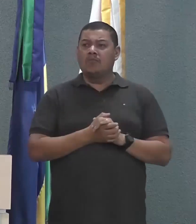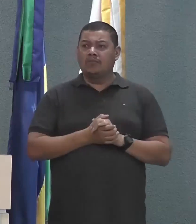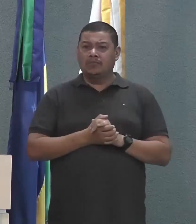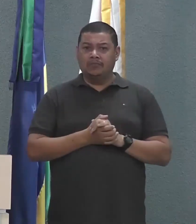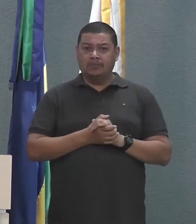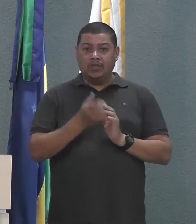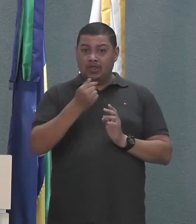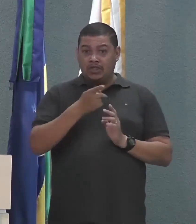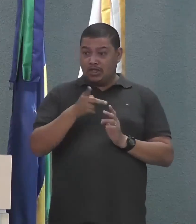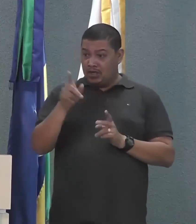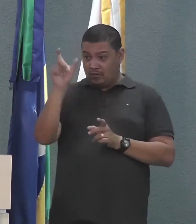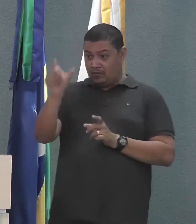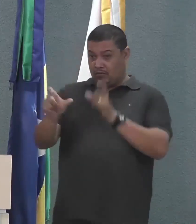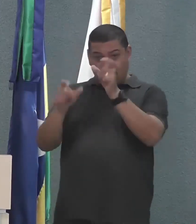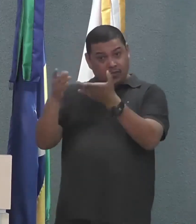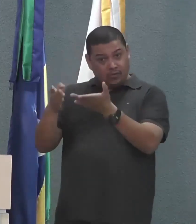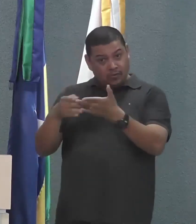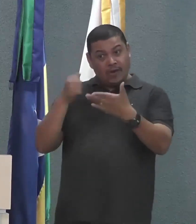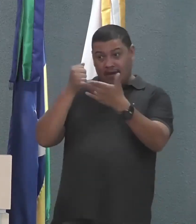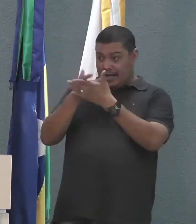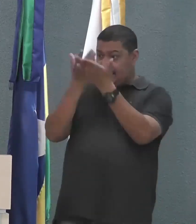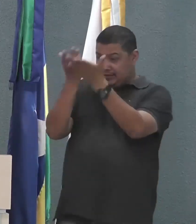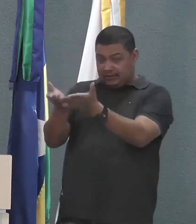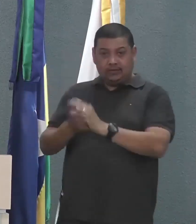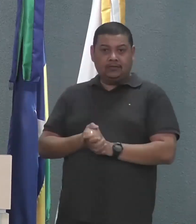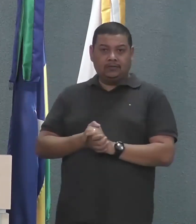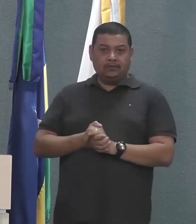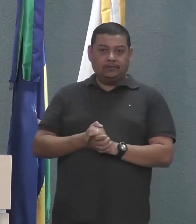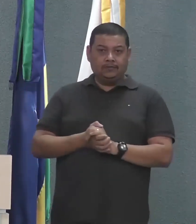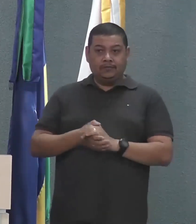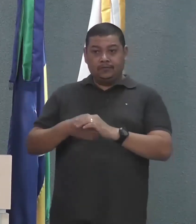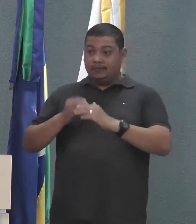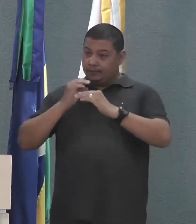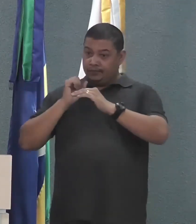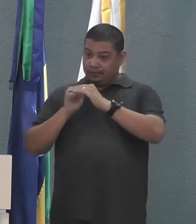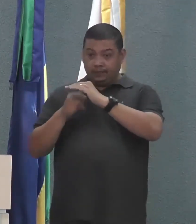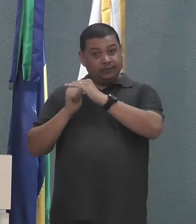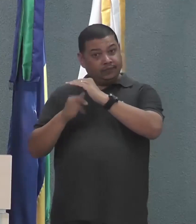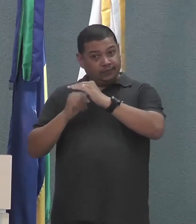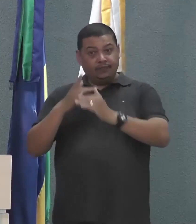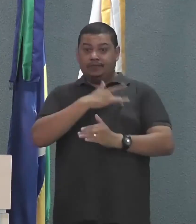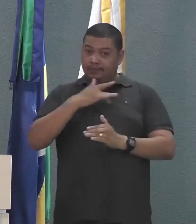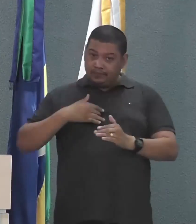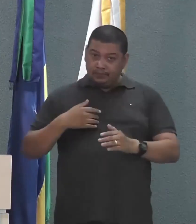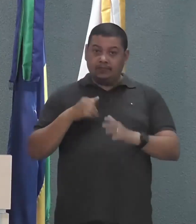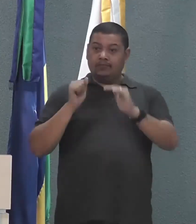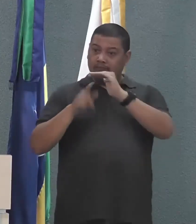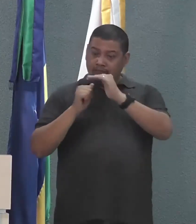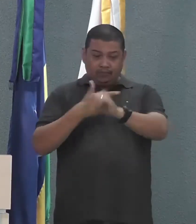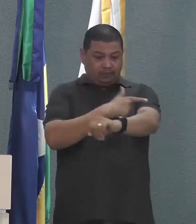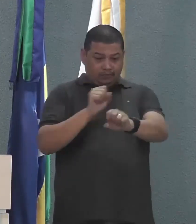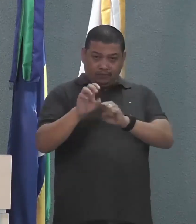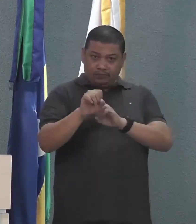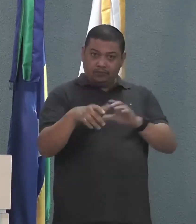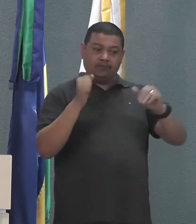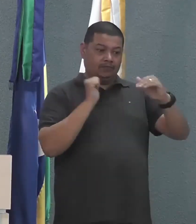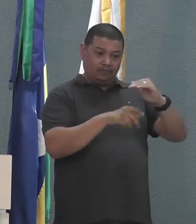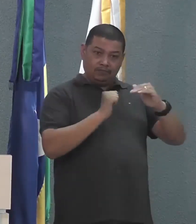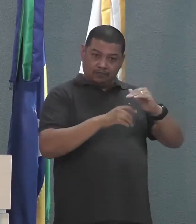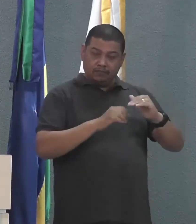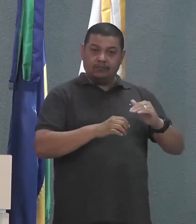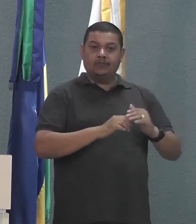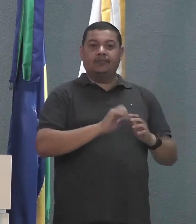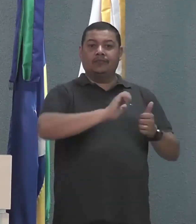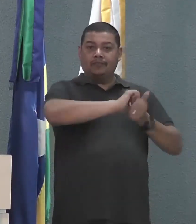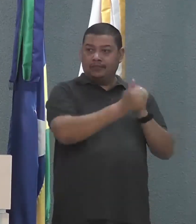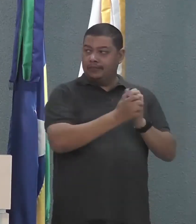do povo, você tem que gastar do povo da maneira certa. Então, invista na saúde, na educação, no transporte, é para isso que vocês estão aí. Se fosse para